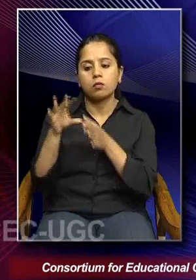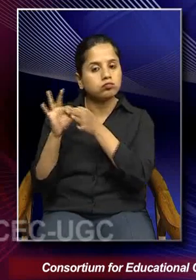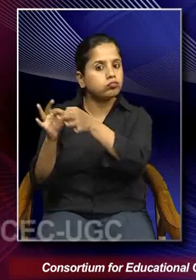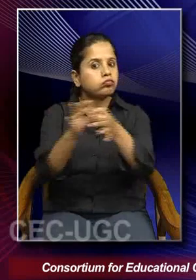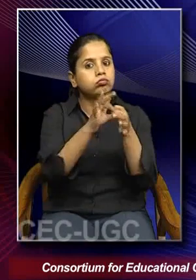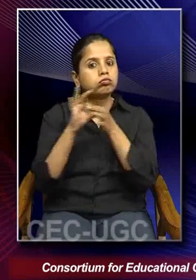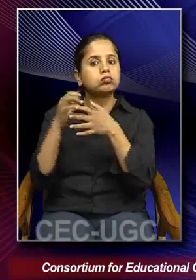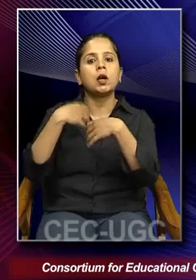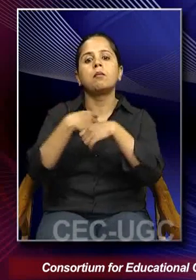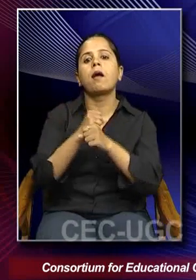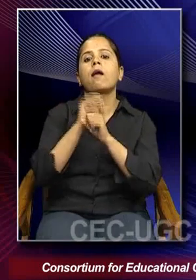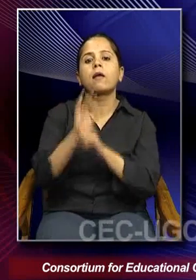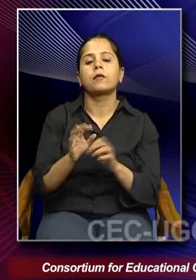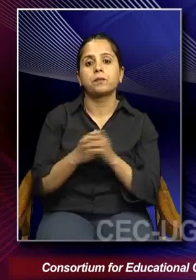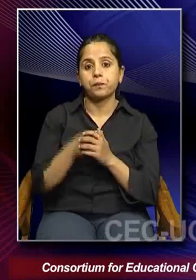है